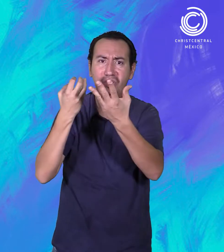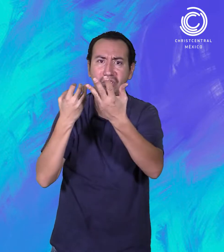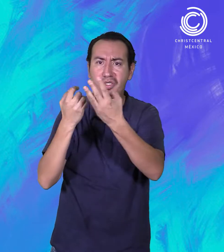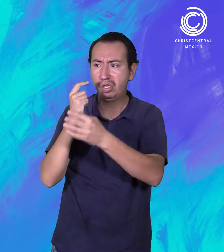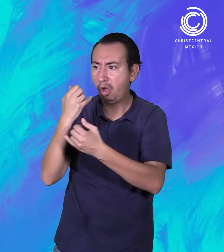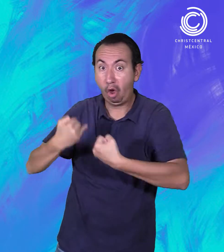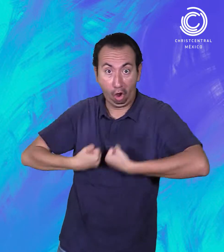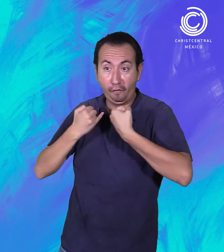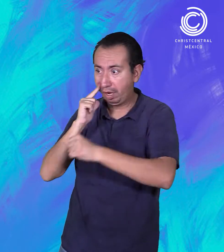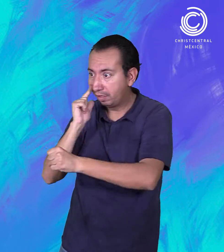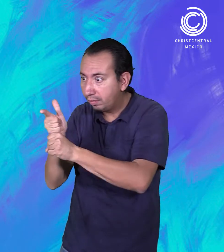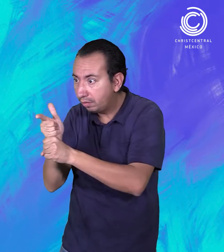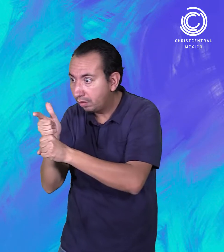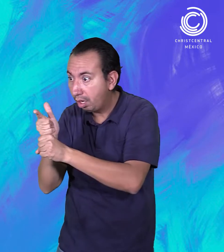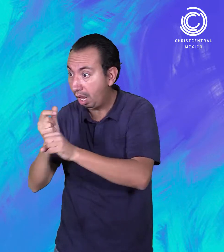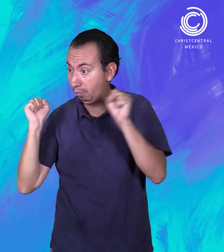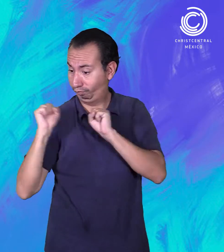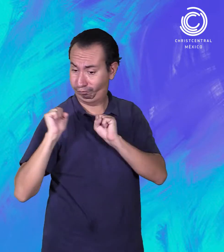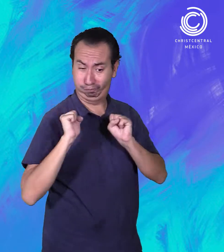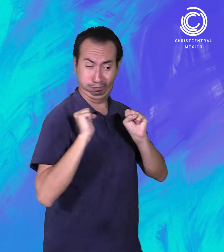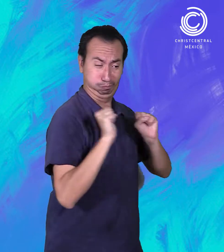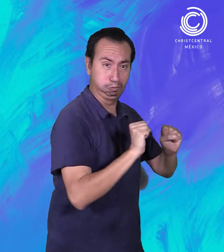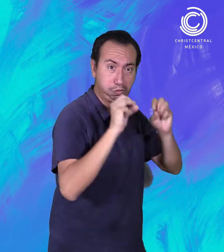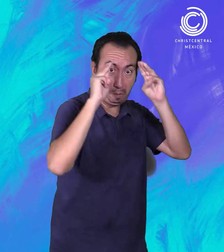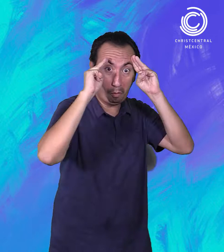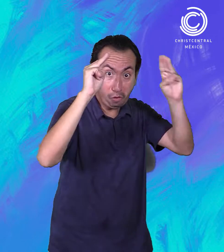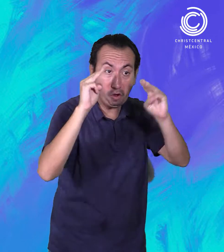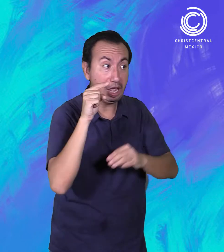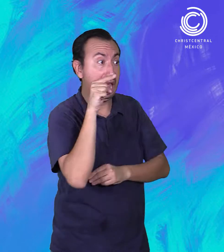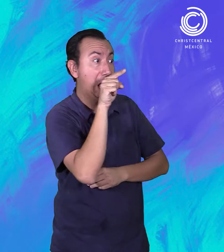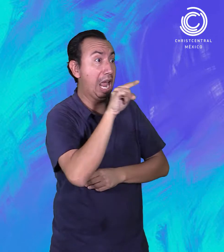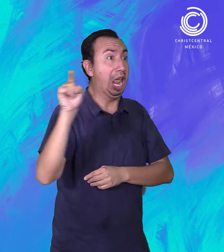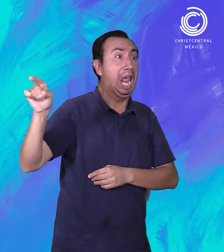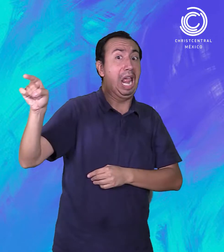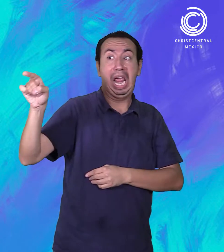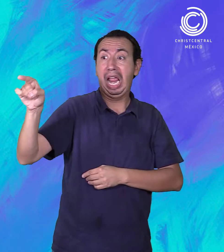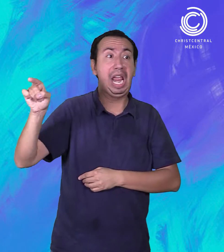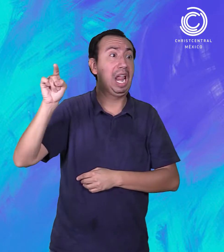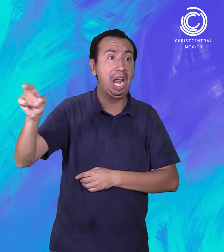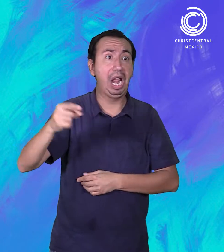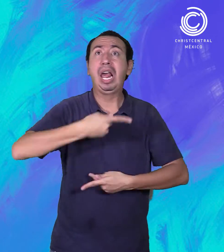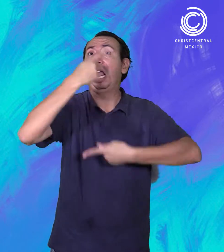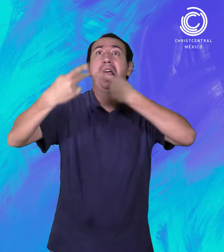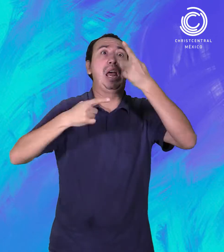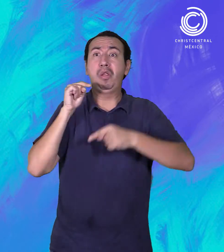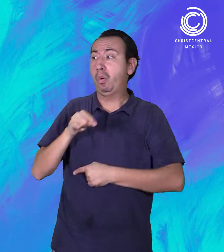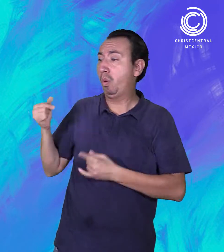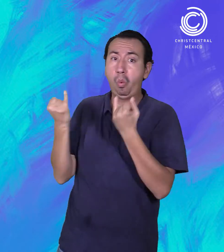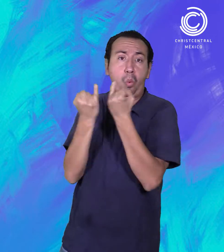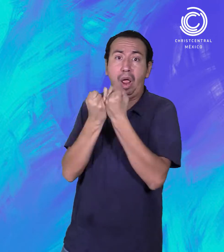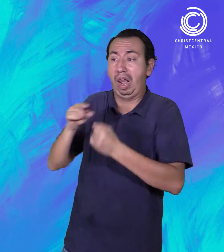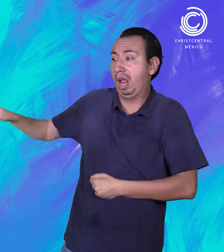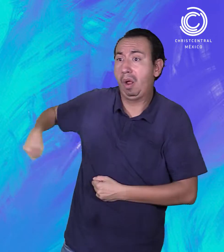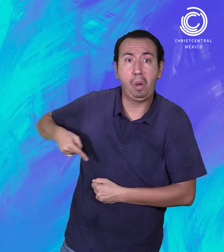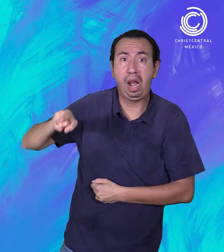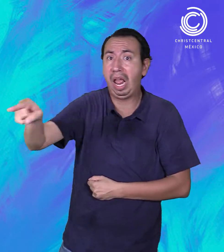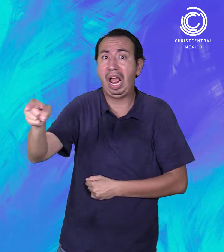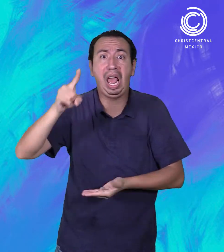contárselo a Moisés. Eldad y Medad están profetizando dentro del campamento.